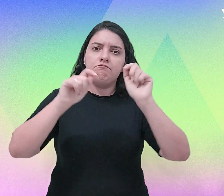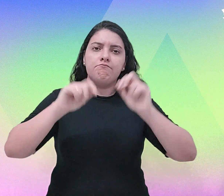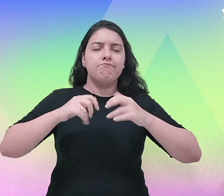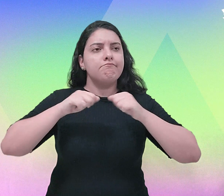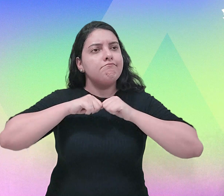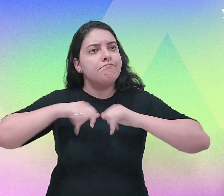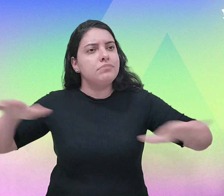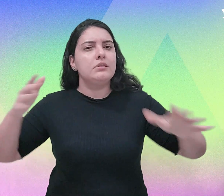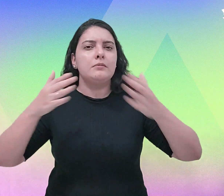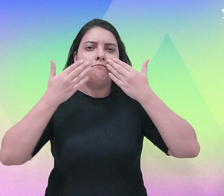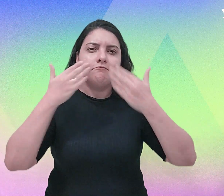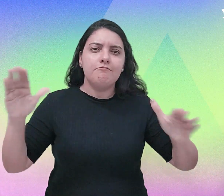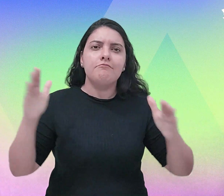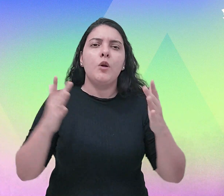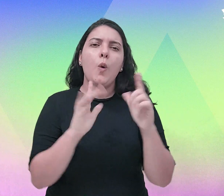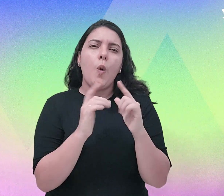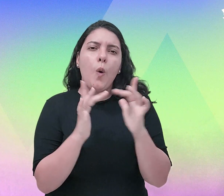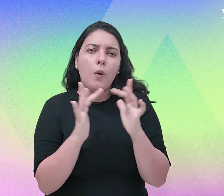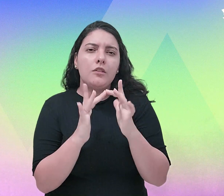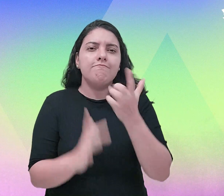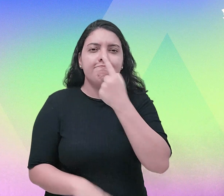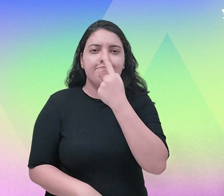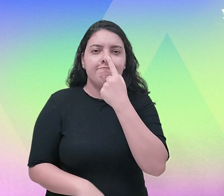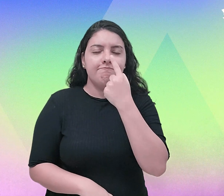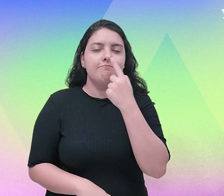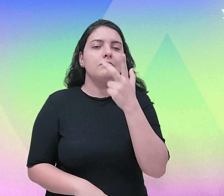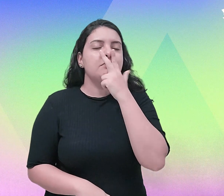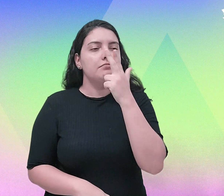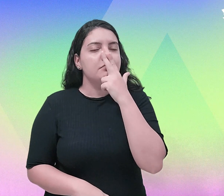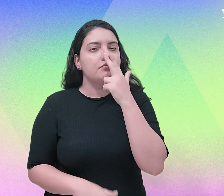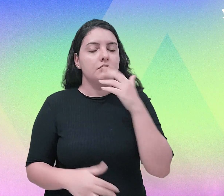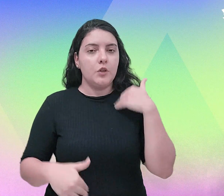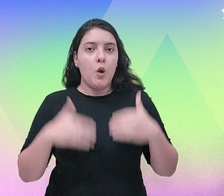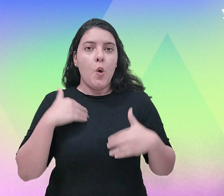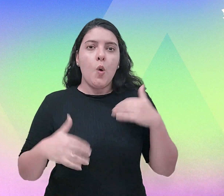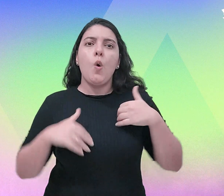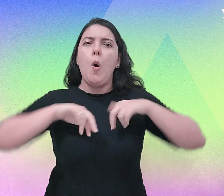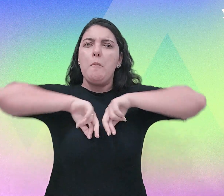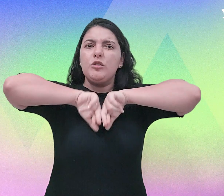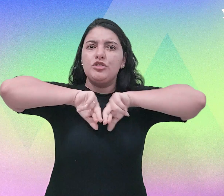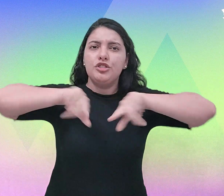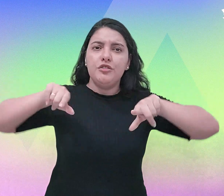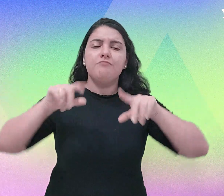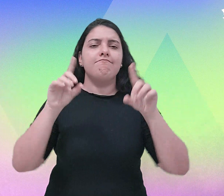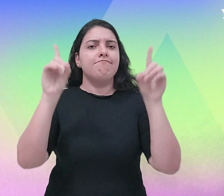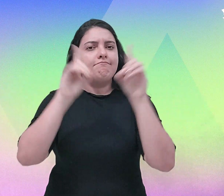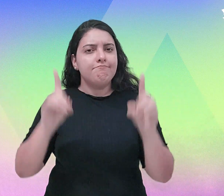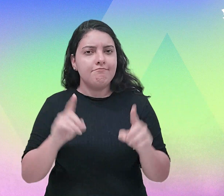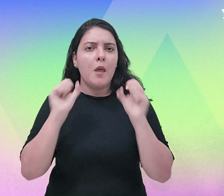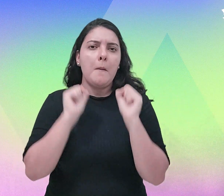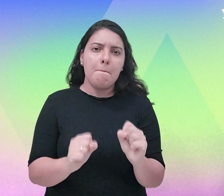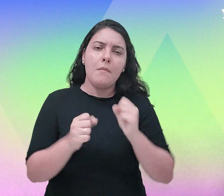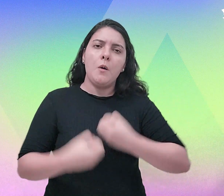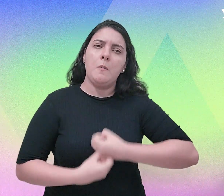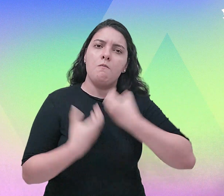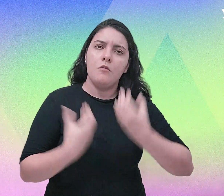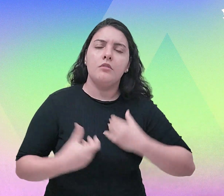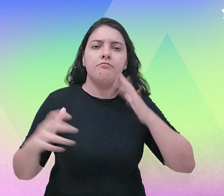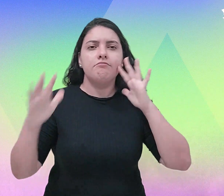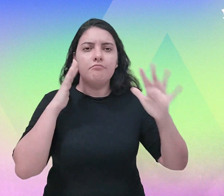esticar horizontes com afeto a partir da perspectiva do corpo aleijado vamos investigar mais sobre essa poética refletindo